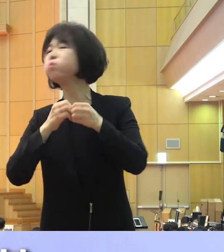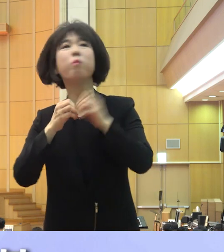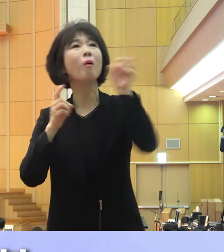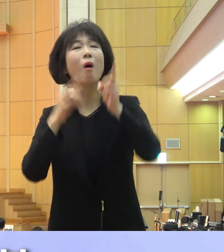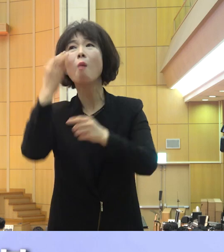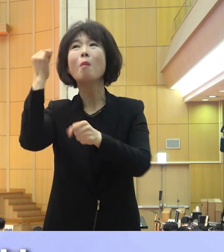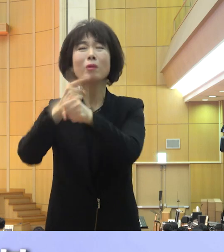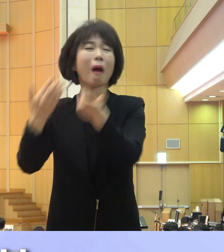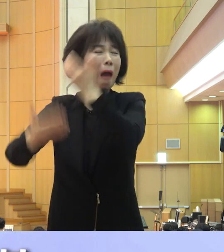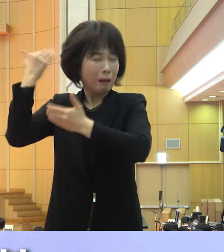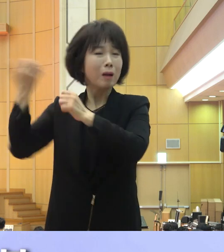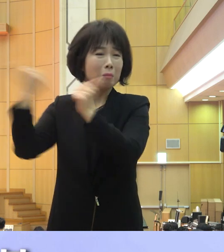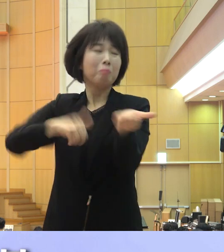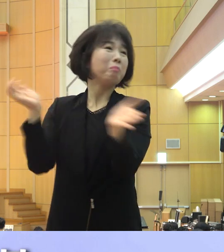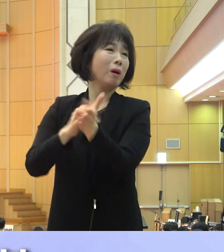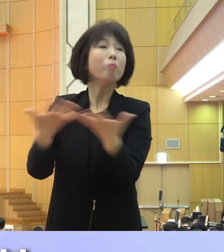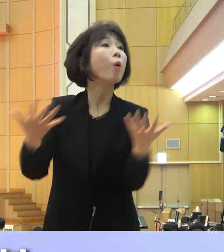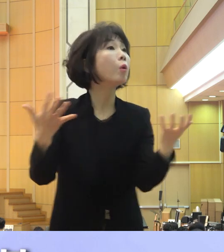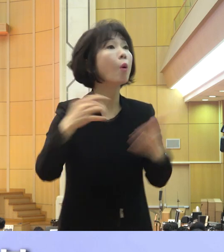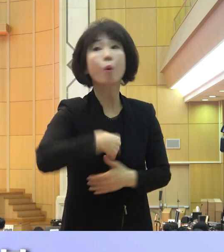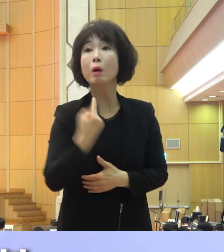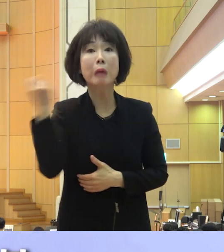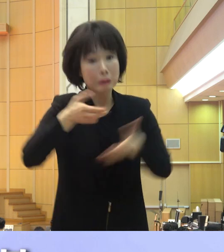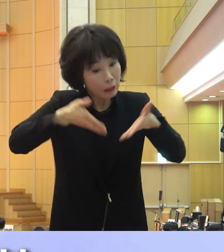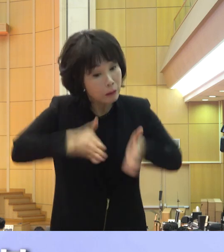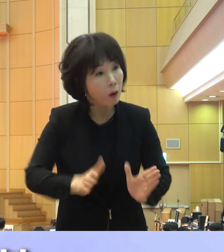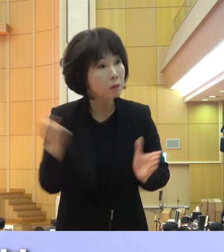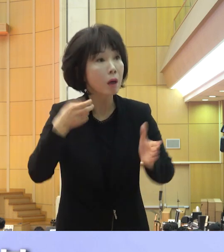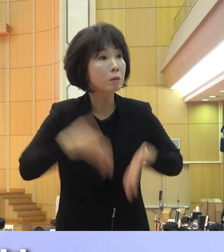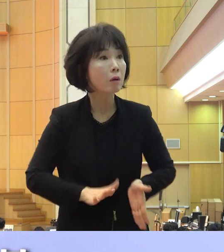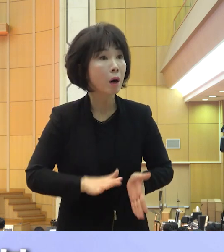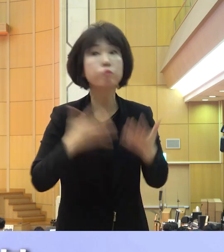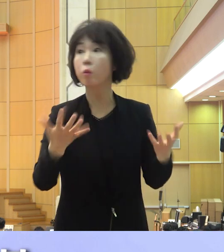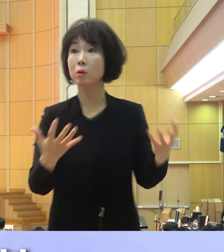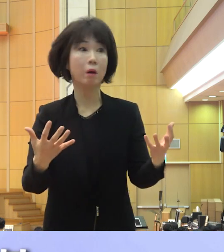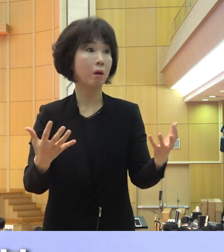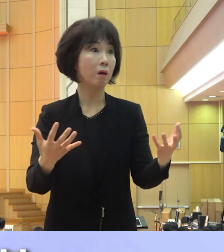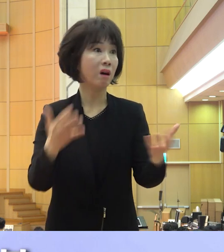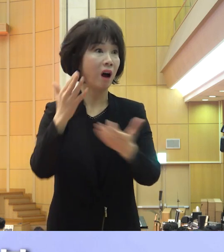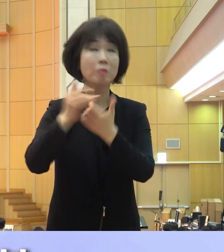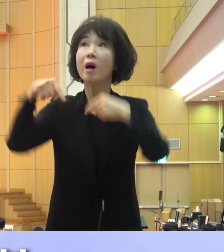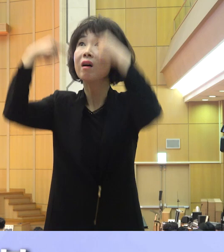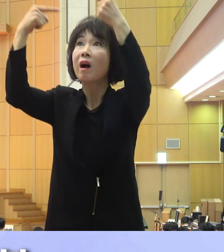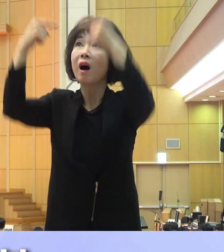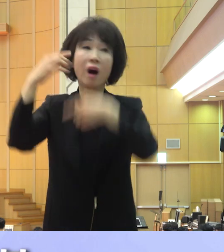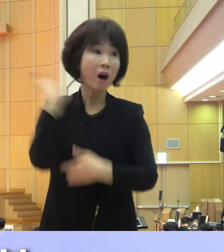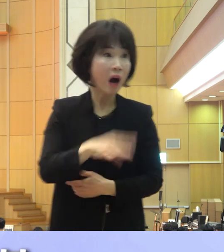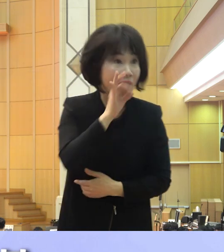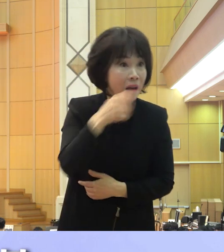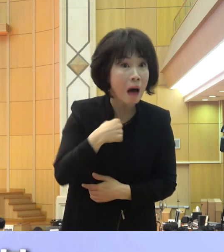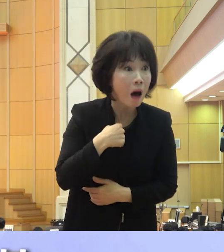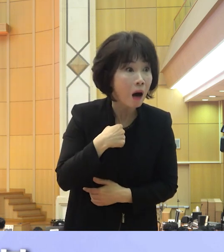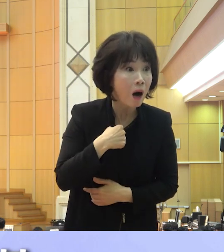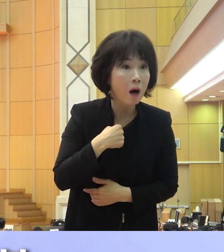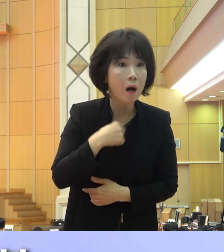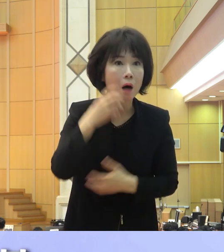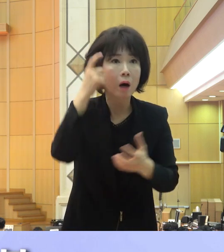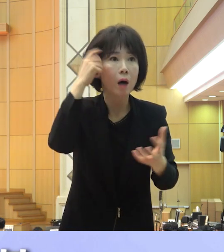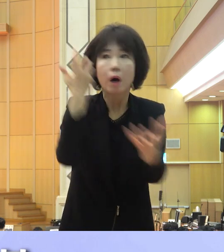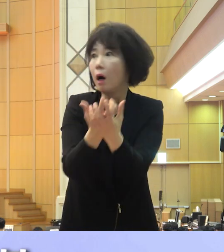오래됐는데 내가 어떻게 거듭날 수 있습니까? 나는 천국 가는 건 영 글렀네요. 예수께서